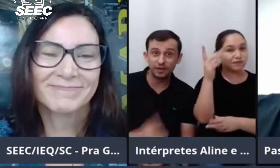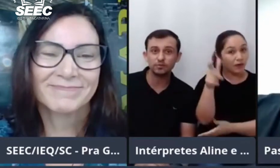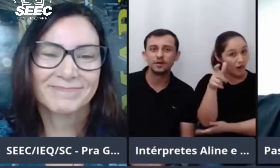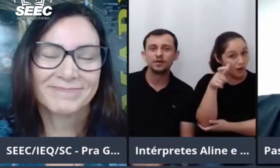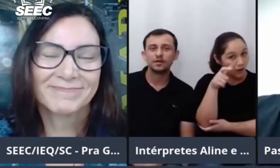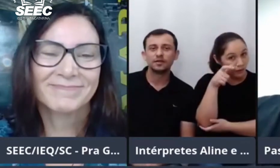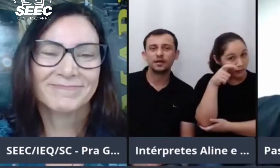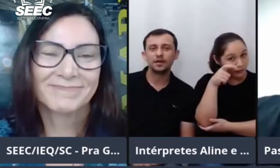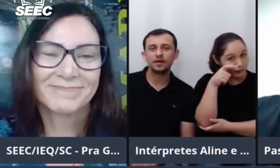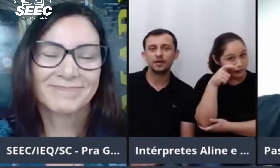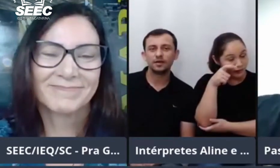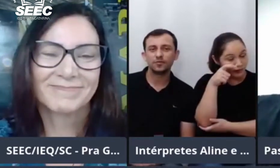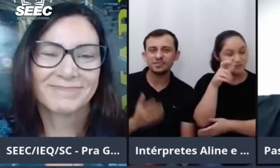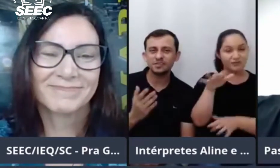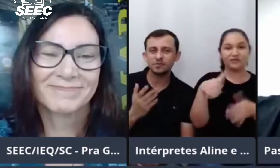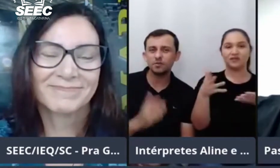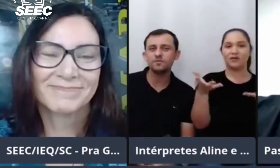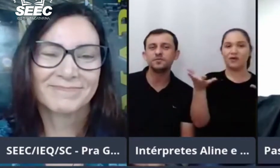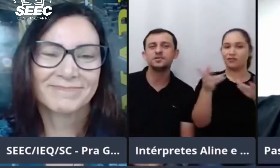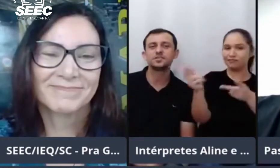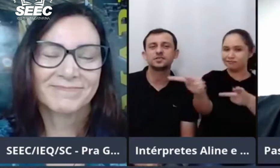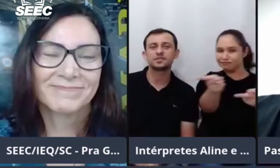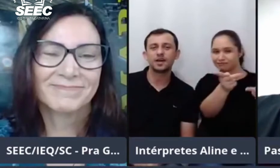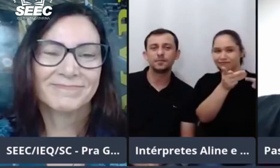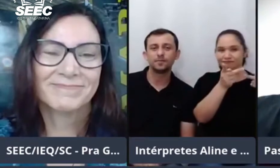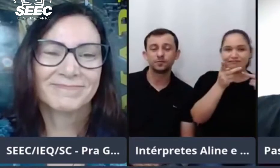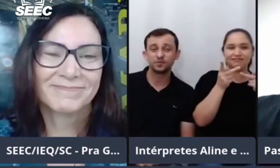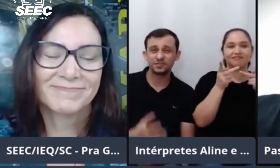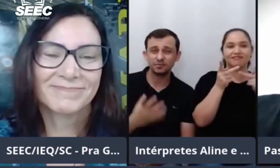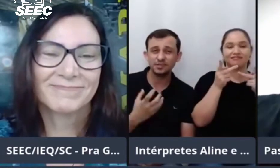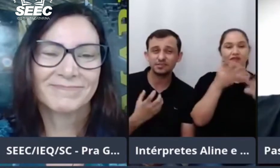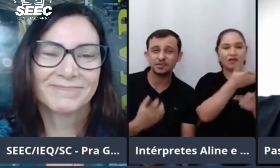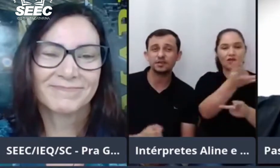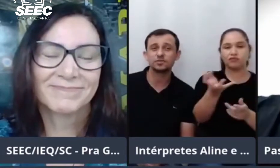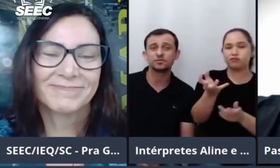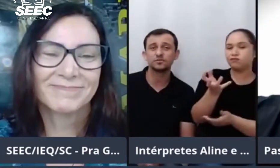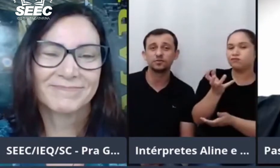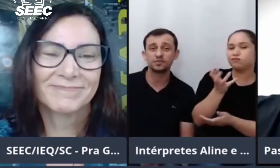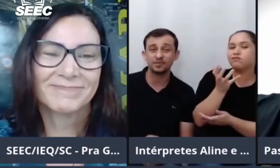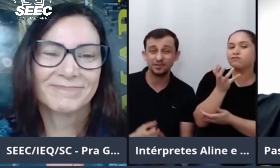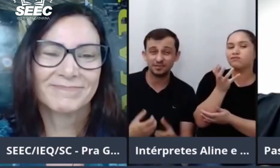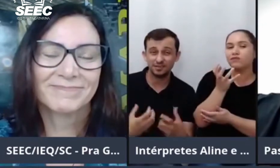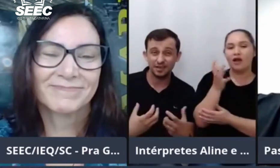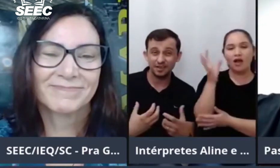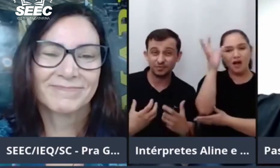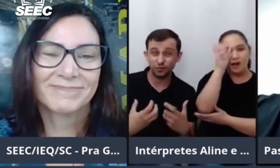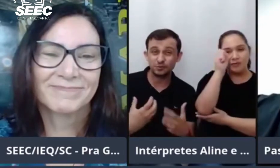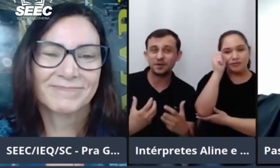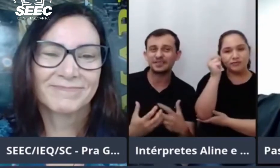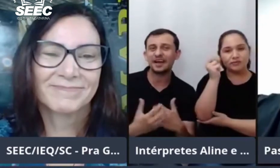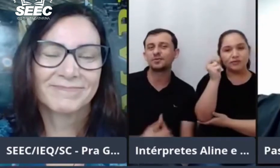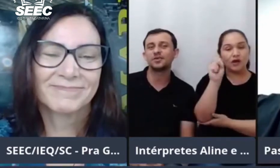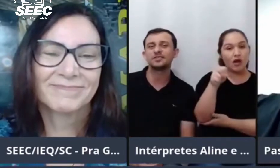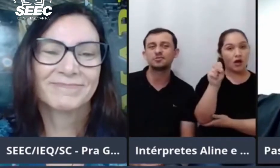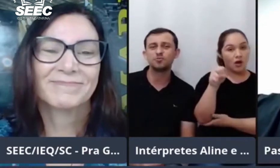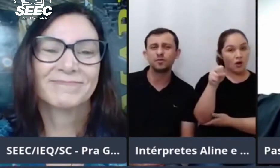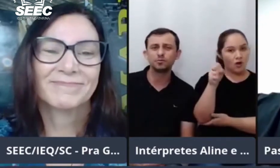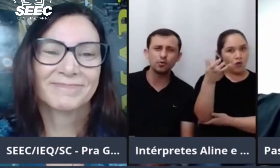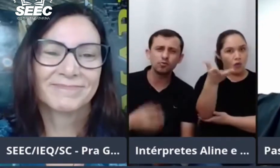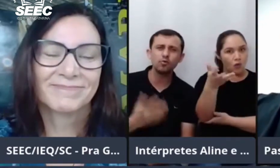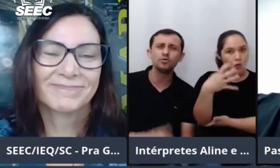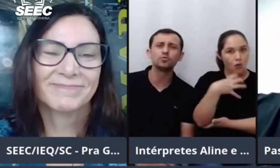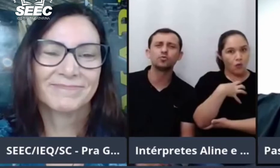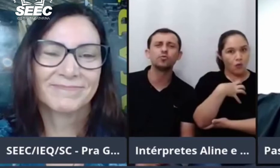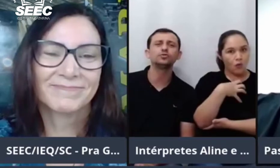nos vendo, né, eu faço esse convite, sabe? Se você tem um desejo, se você tem se foi despertado agora neste